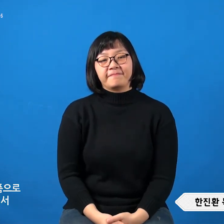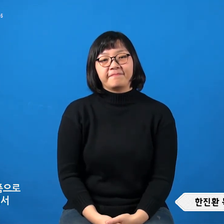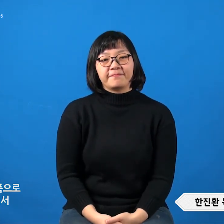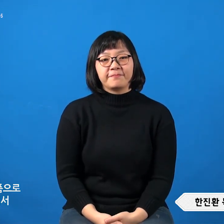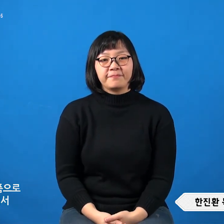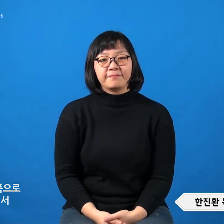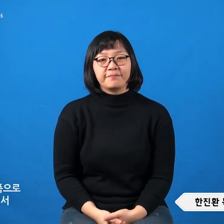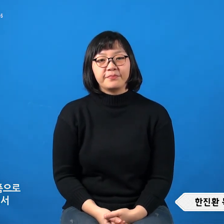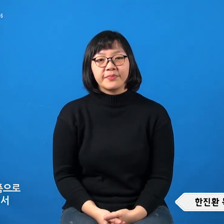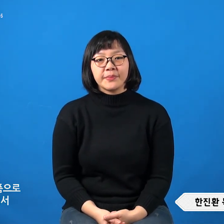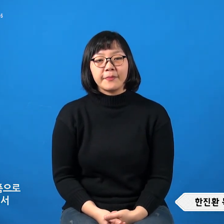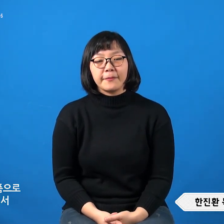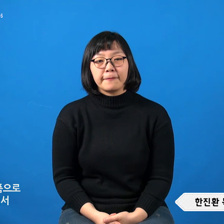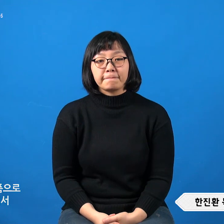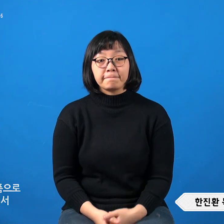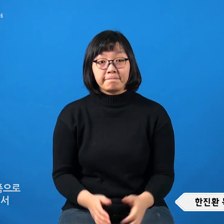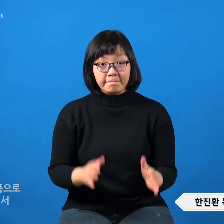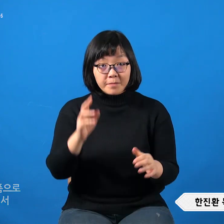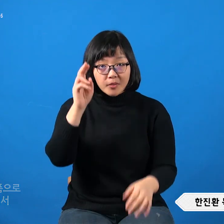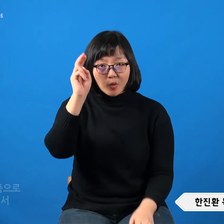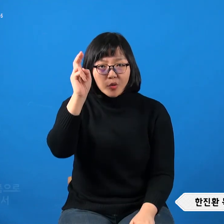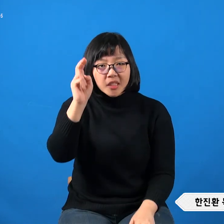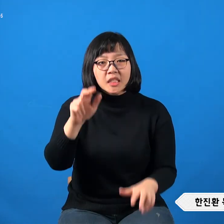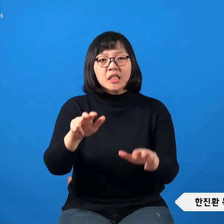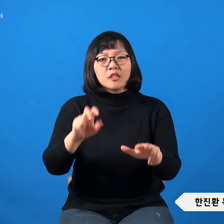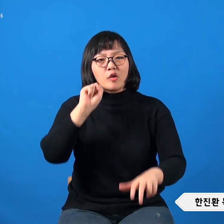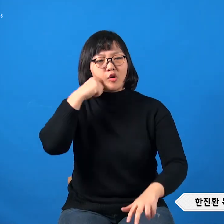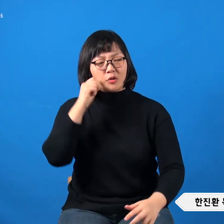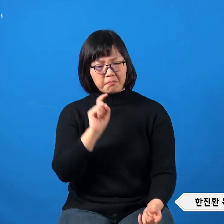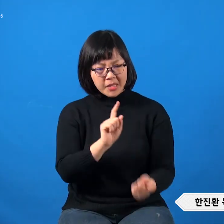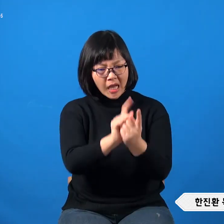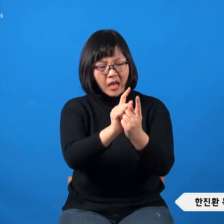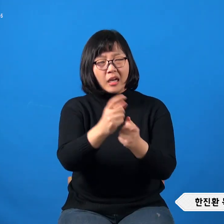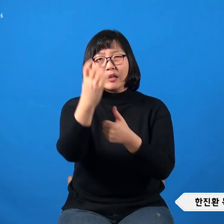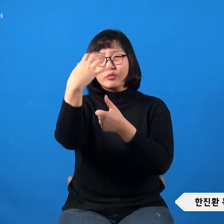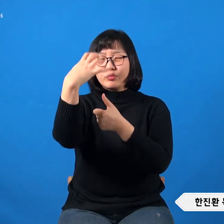돌아오소. 혹시 채찍에 맞으셨습니까?